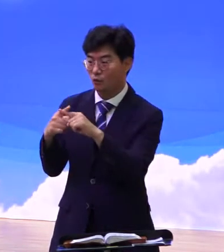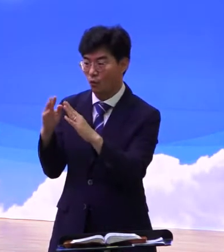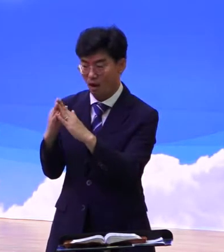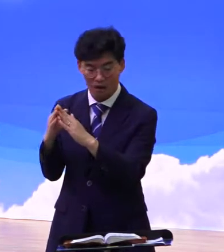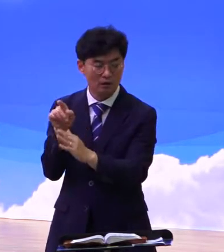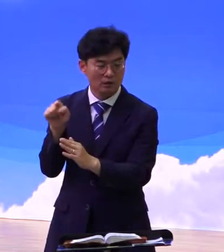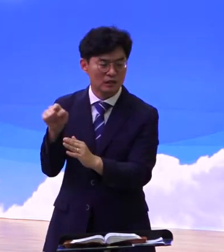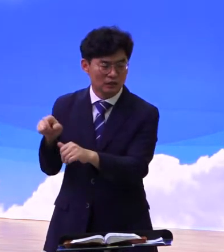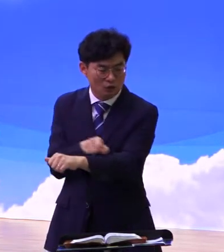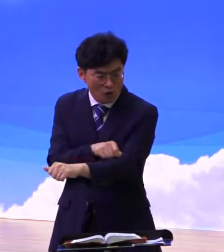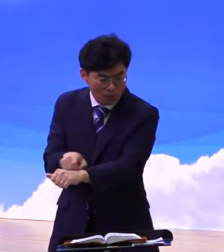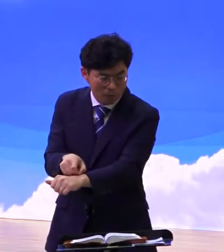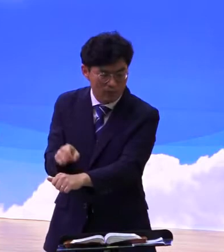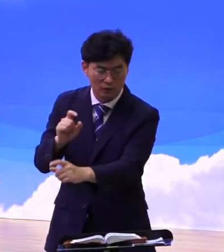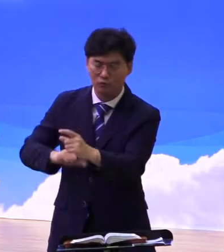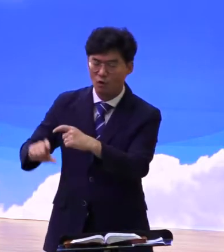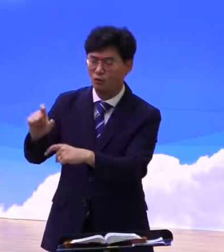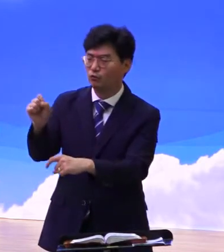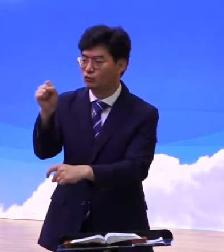이것이 오늘 본문의 바울의 이야기입니다.